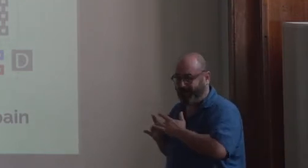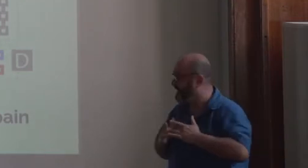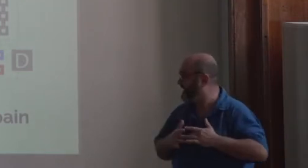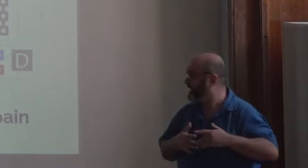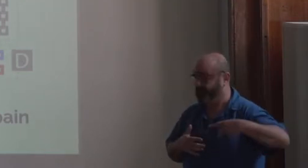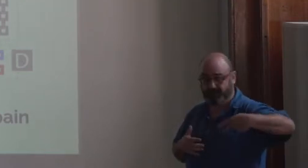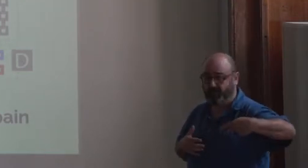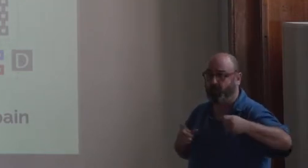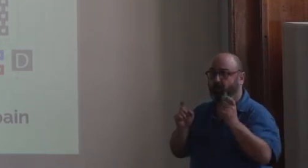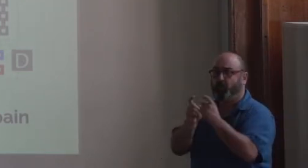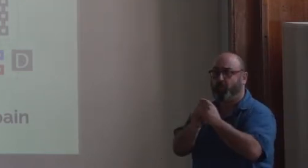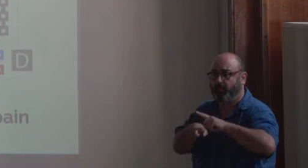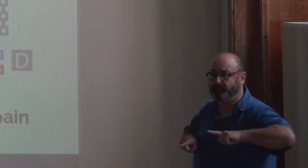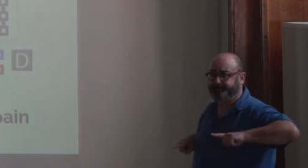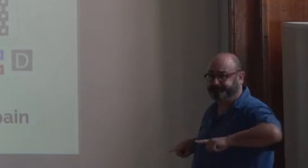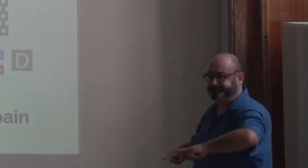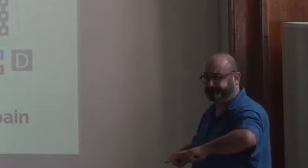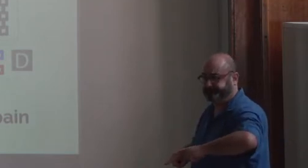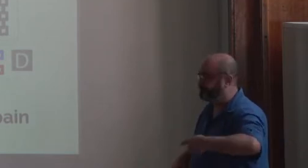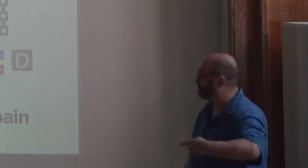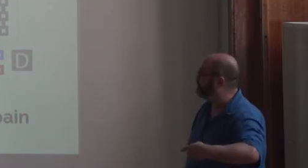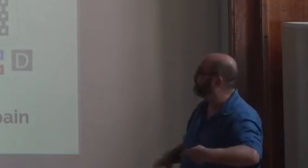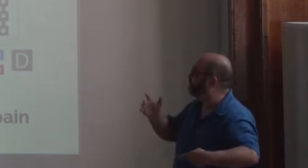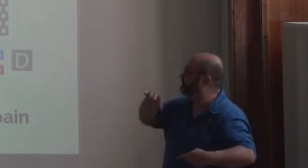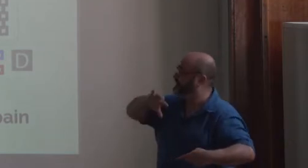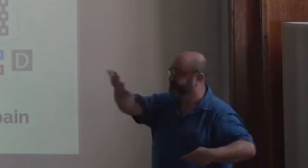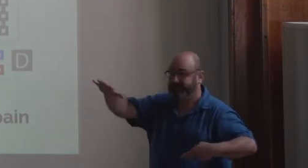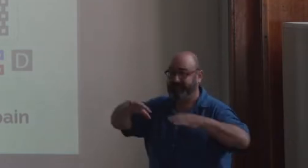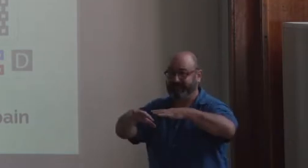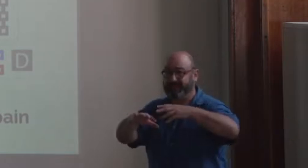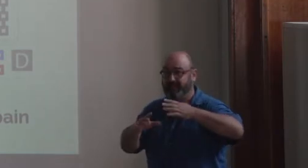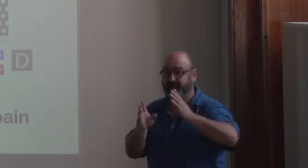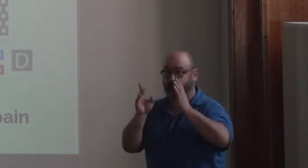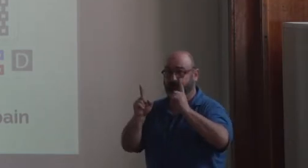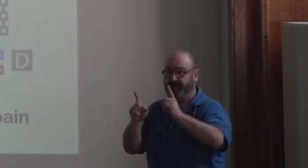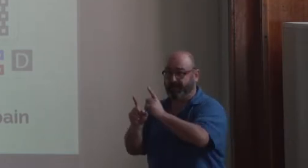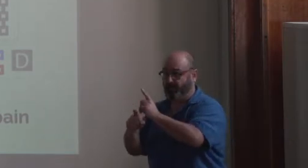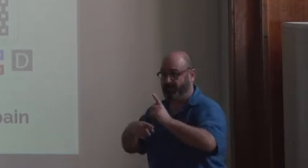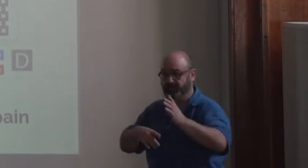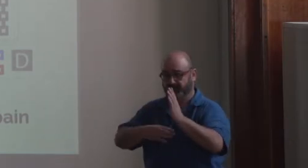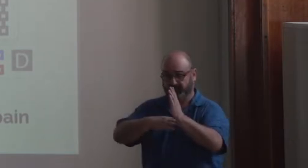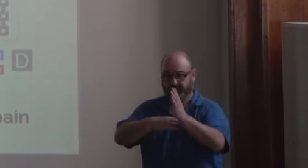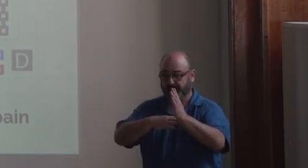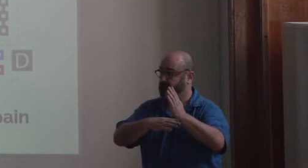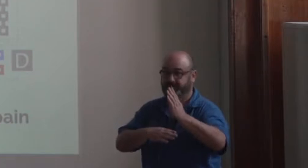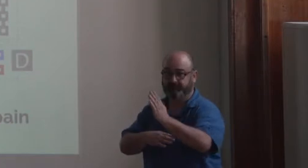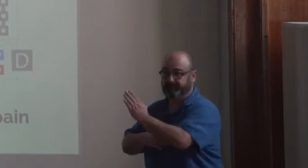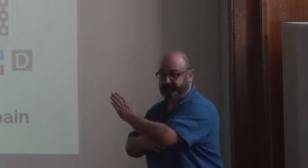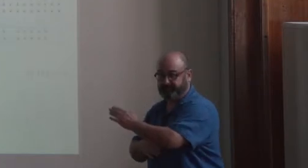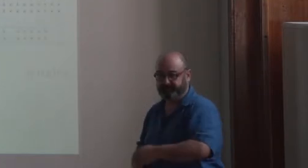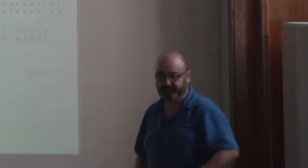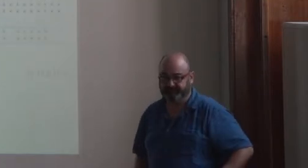vous mettez le courant, l'alimentation ici dessus. Et les autres lignes sont connectées perpendiculairement. Et donc, si vous voulez faire un